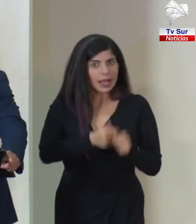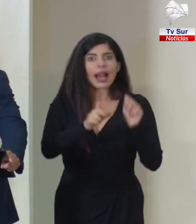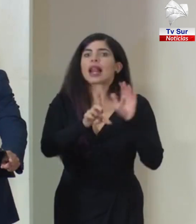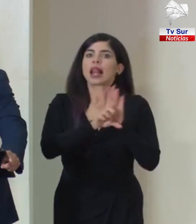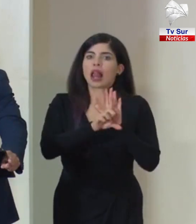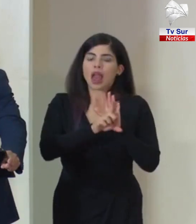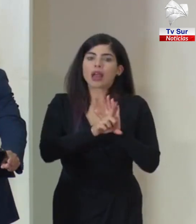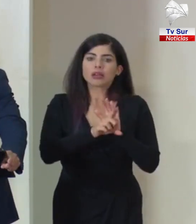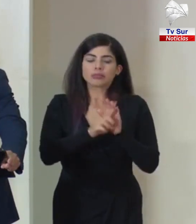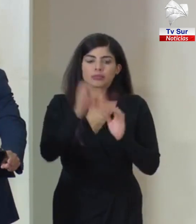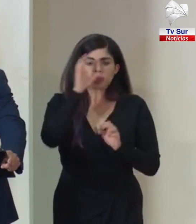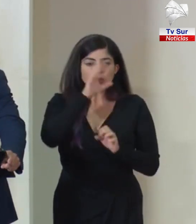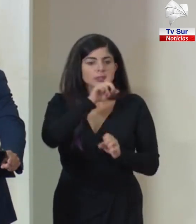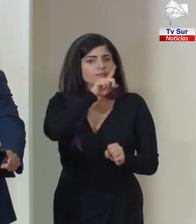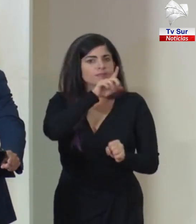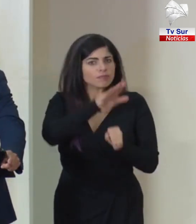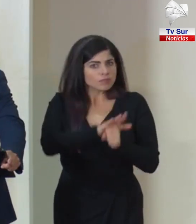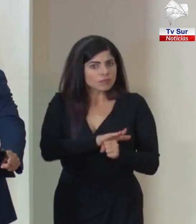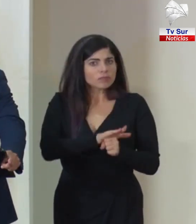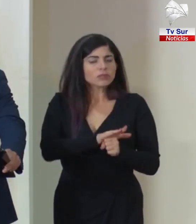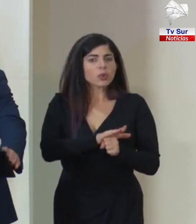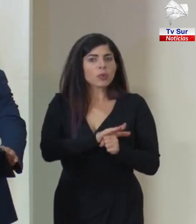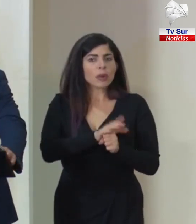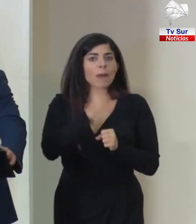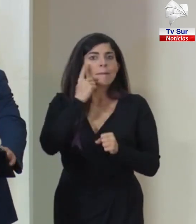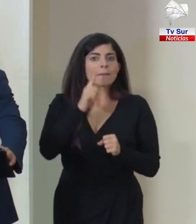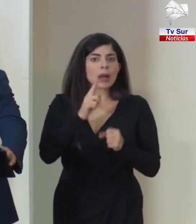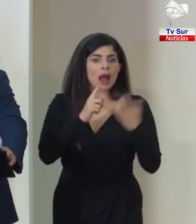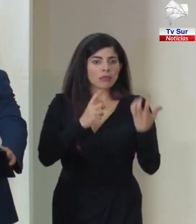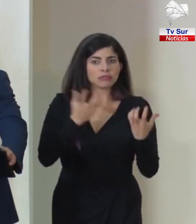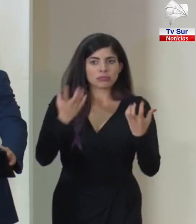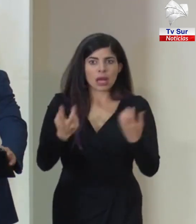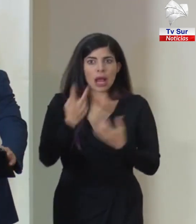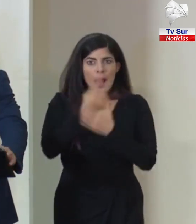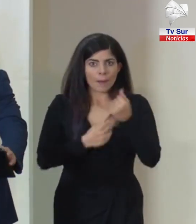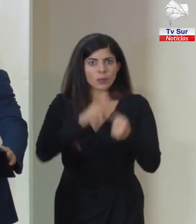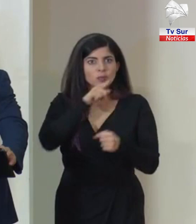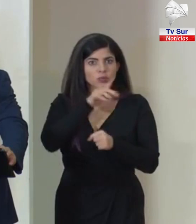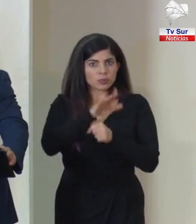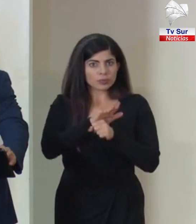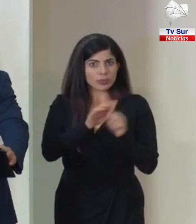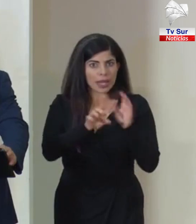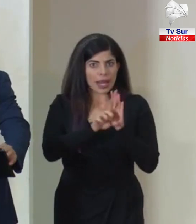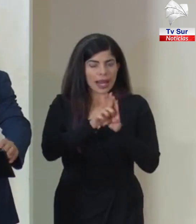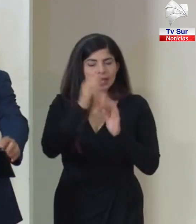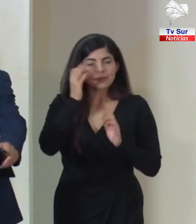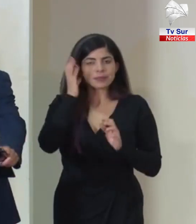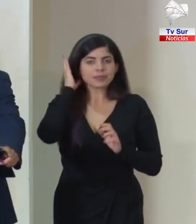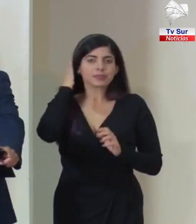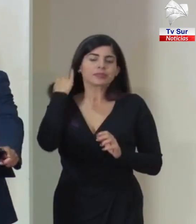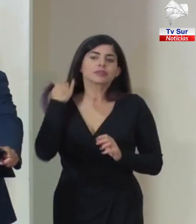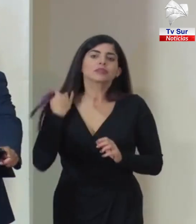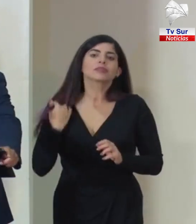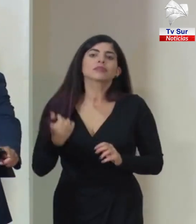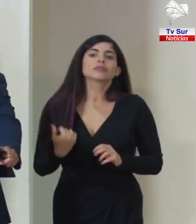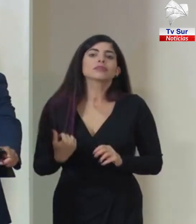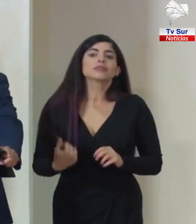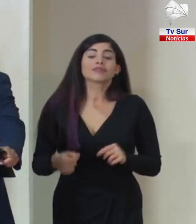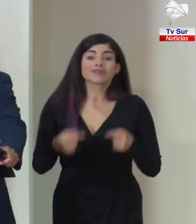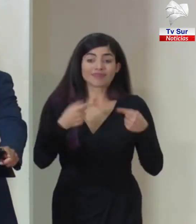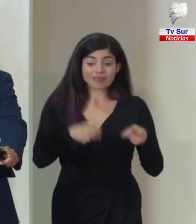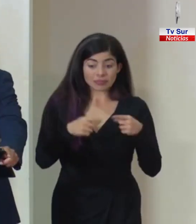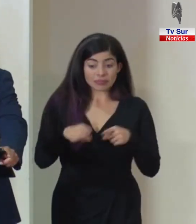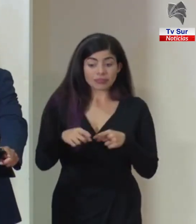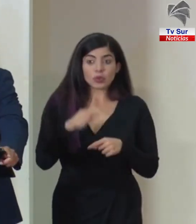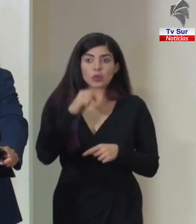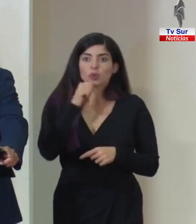marco del aseguramiento de las garantías tanto para unos como para otros. En torno a los acontecimientos, no solamente